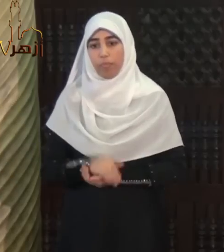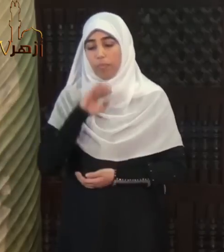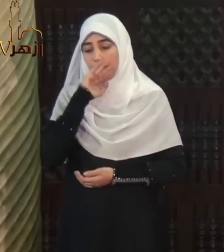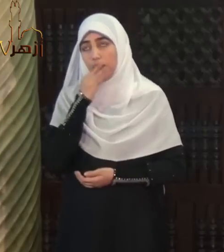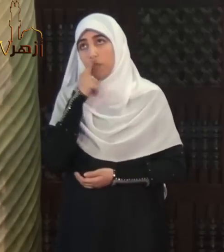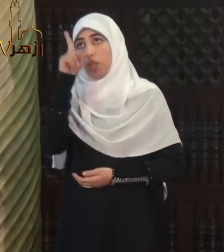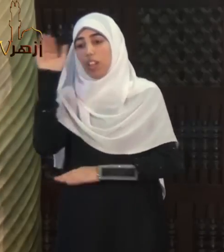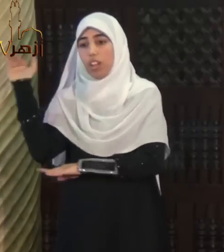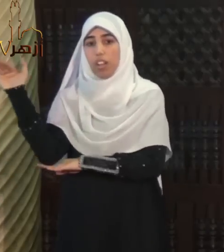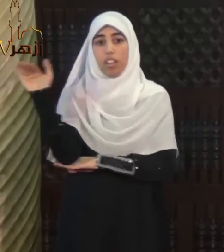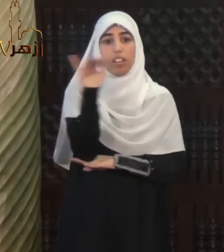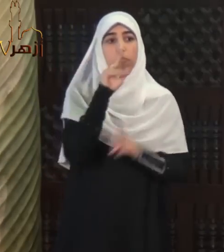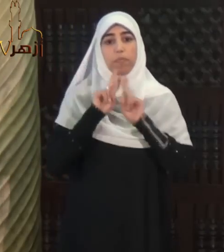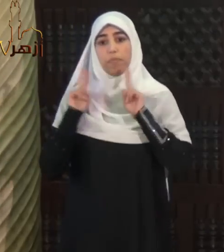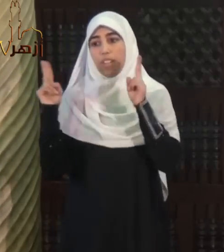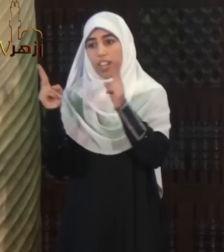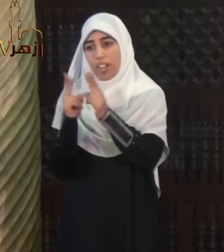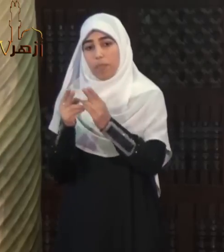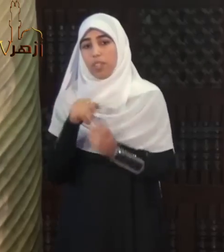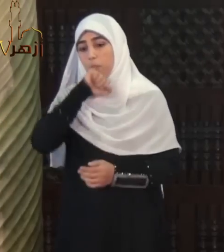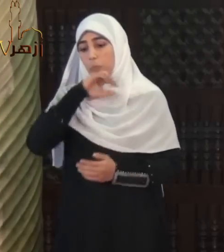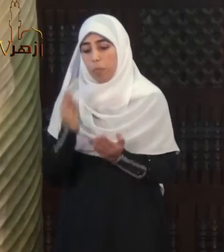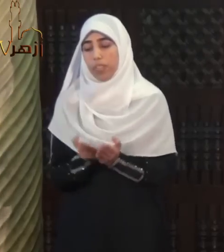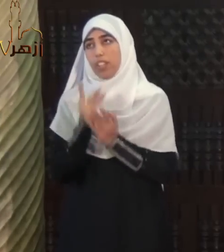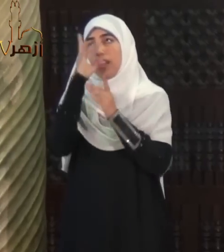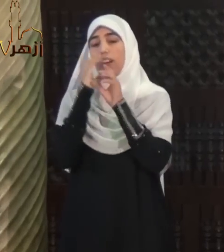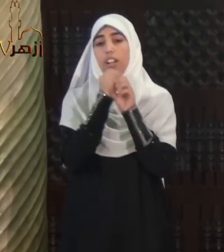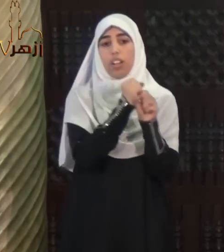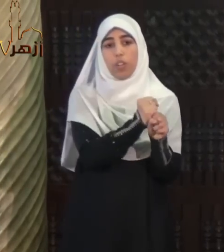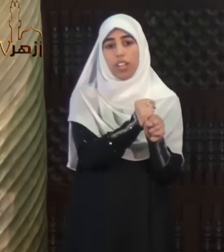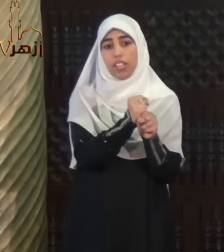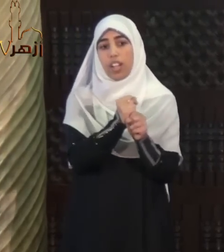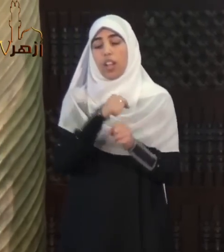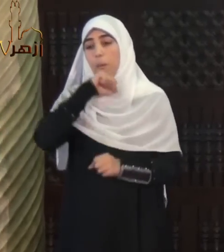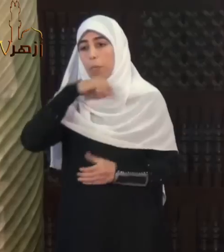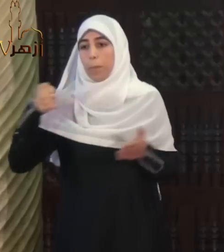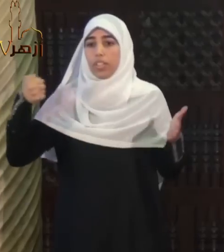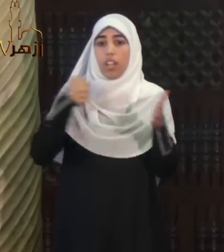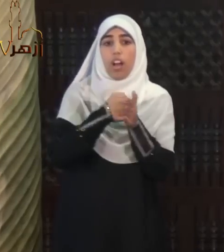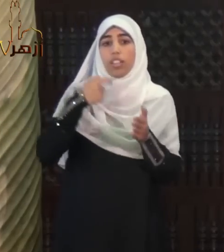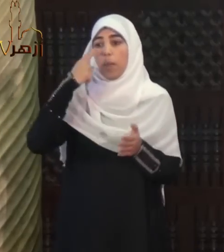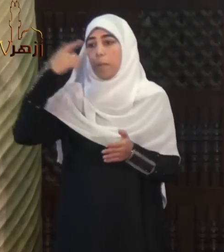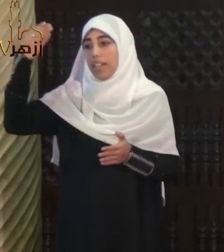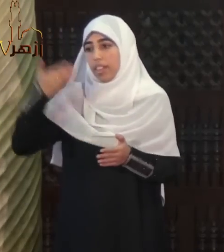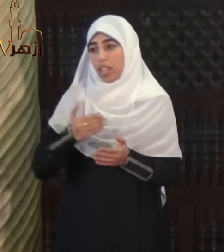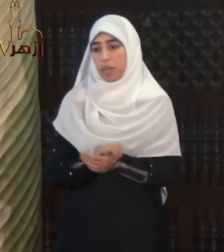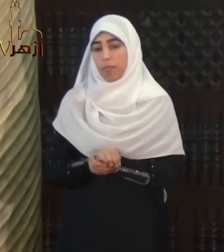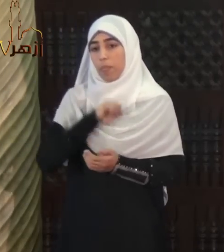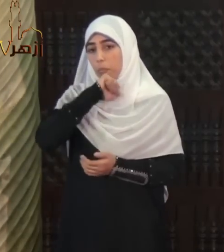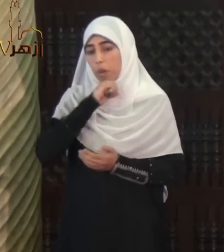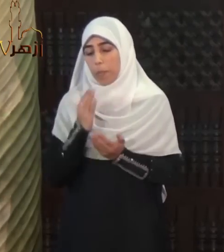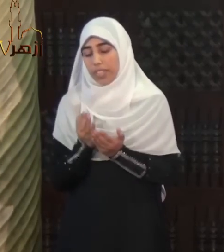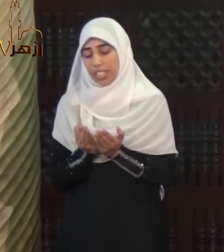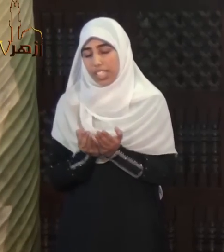العالمين، والصلاة والسلام على خاتم الأنبياء والمرسلين سيدنا